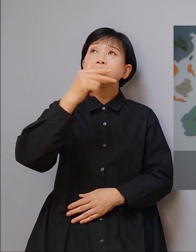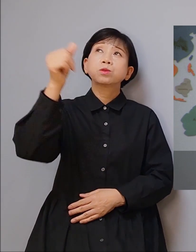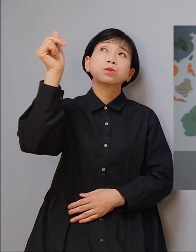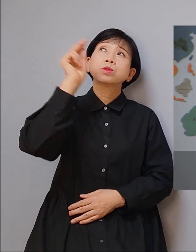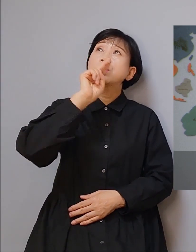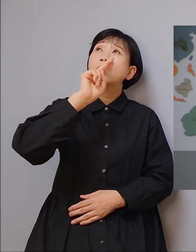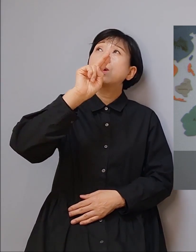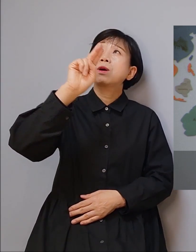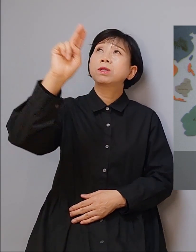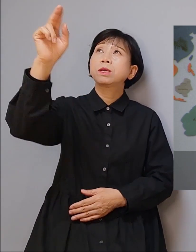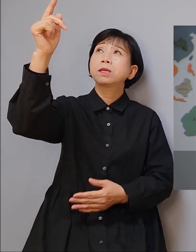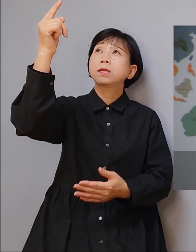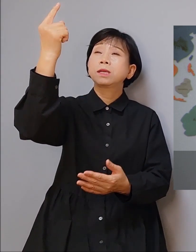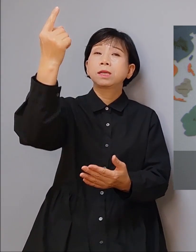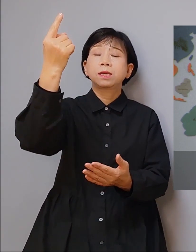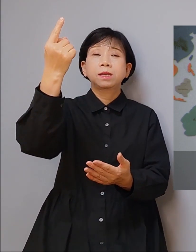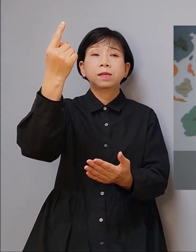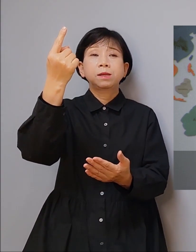보좌로 주여